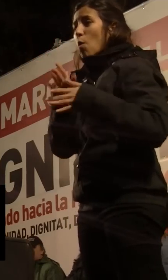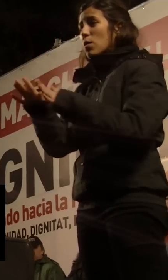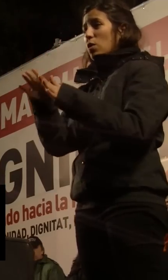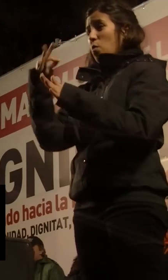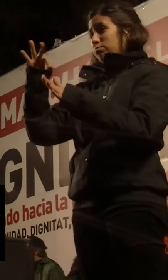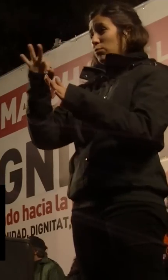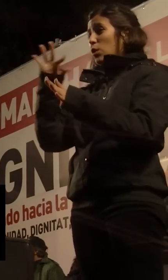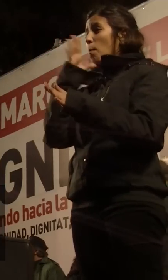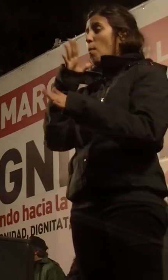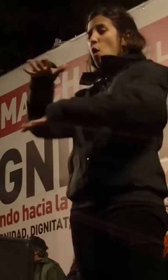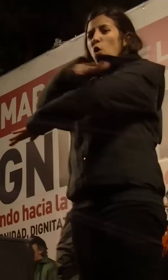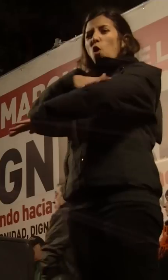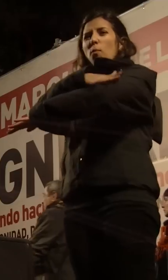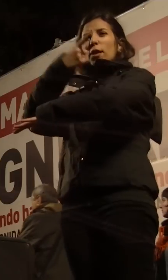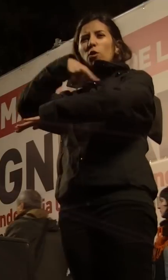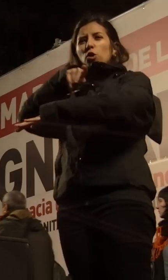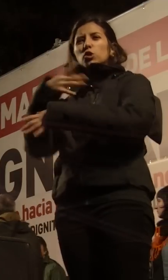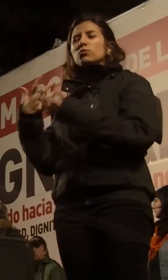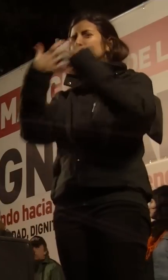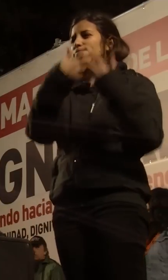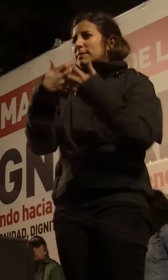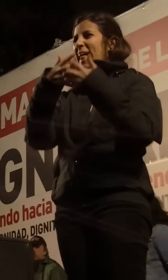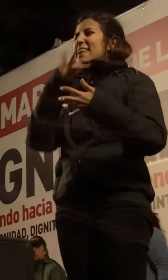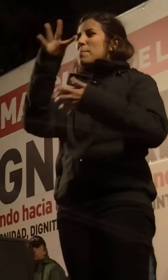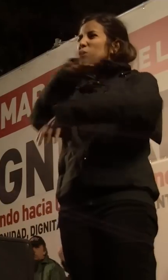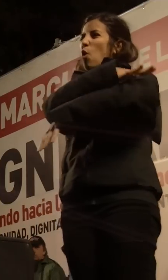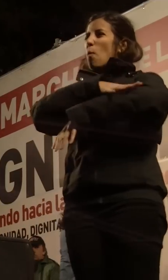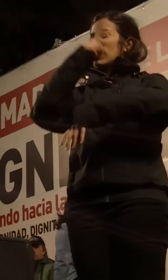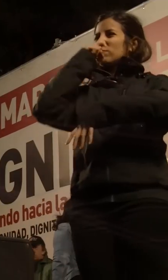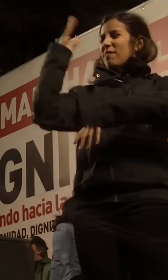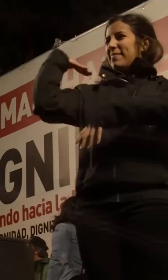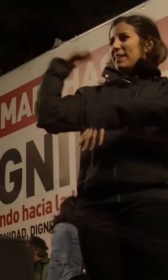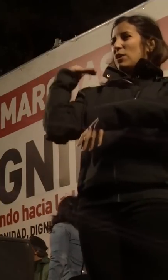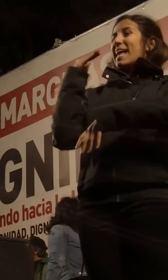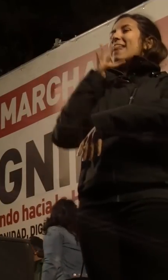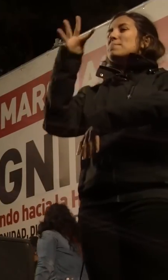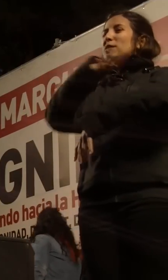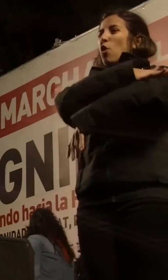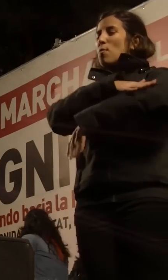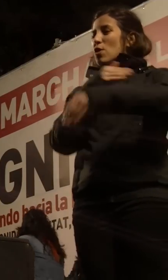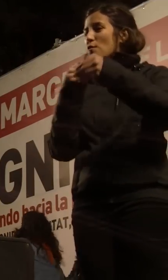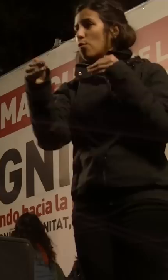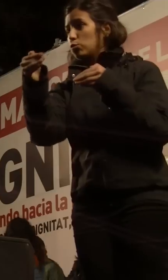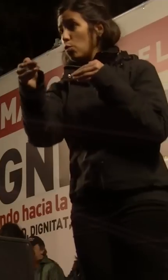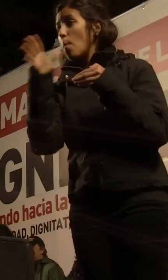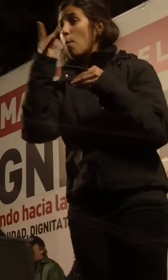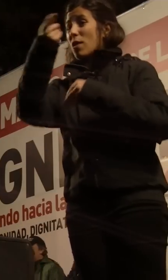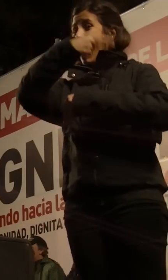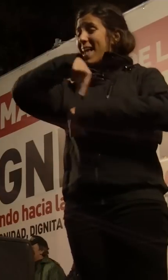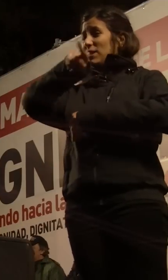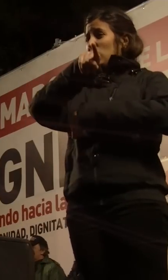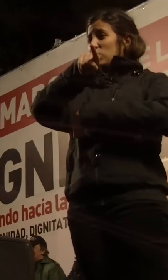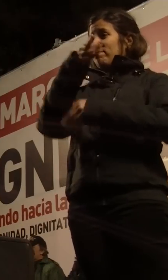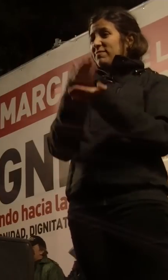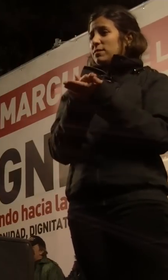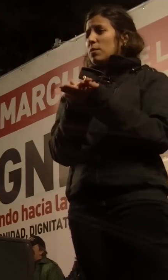este gobierno, sino a todos los gobiernos, los anteriores, este y los que vengan. Porque ninguno ha demostrado que